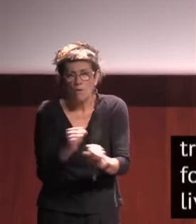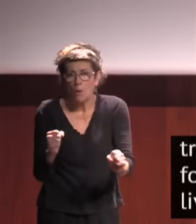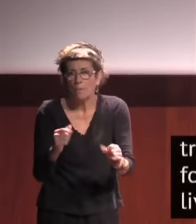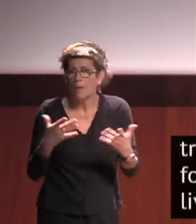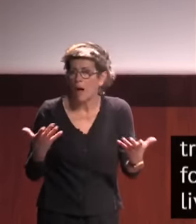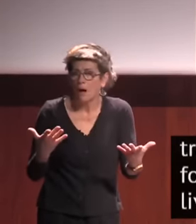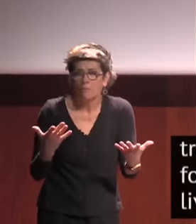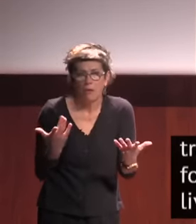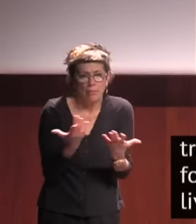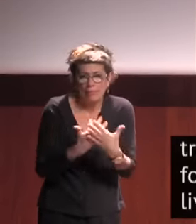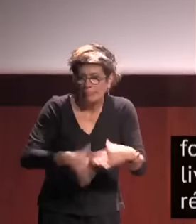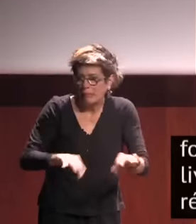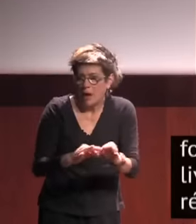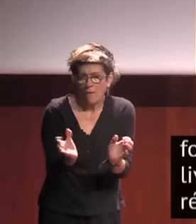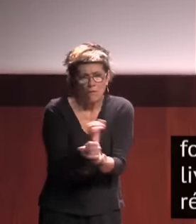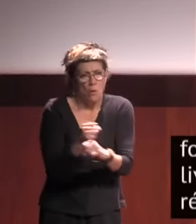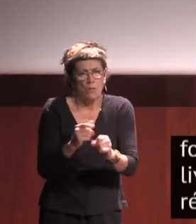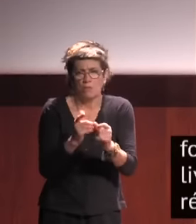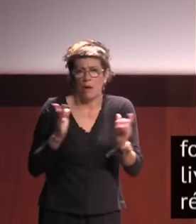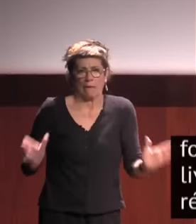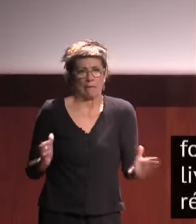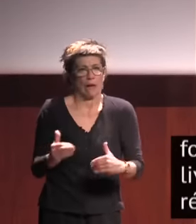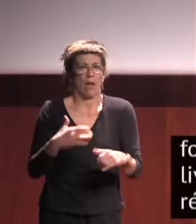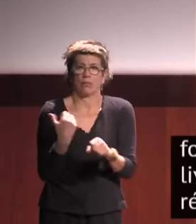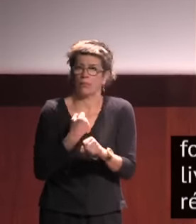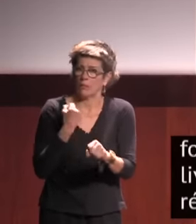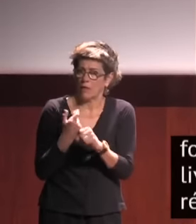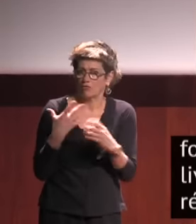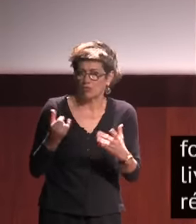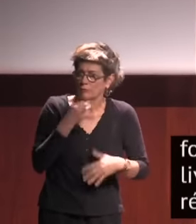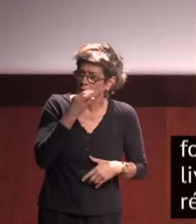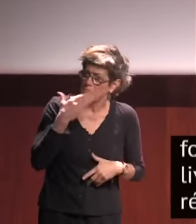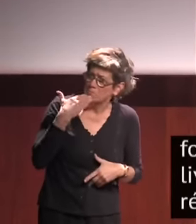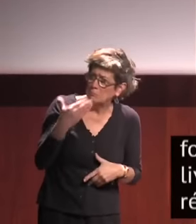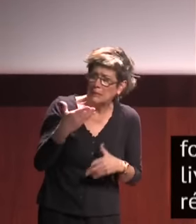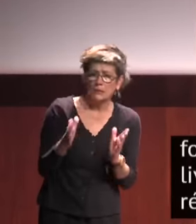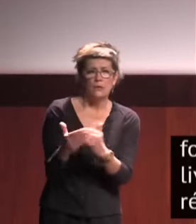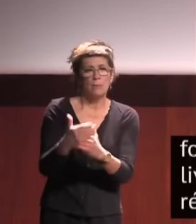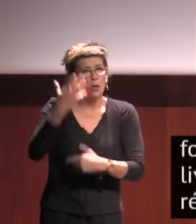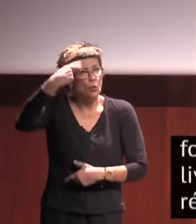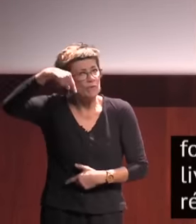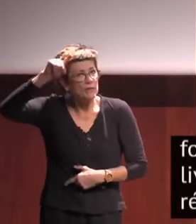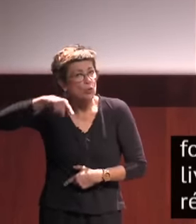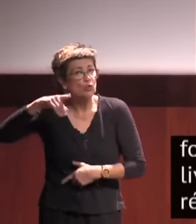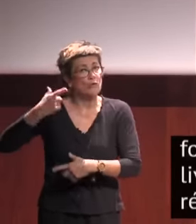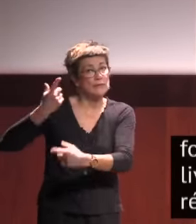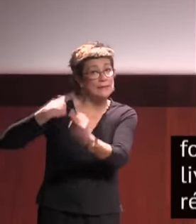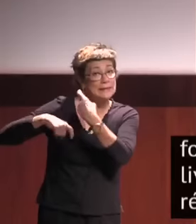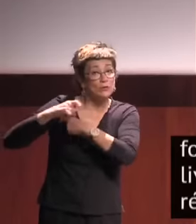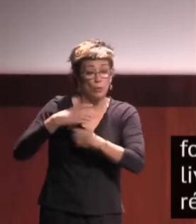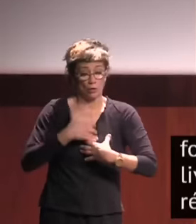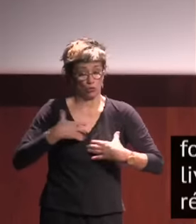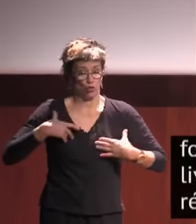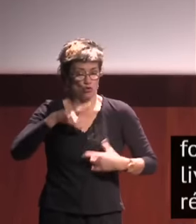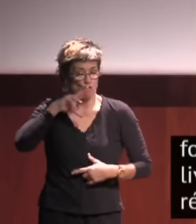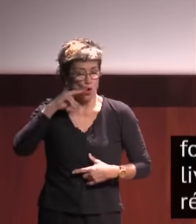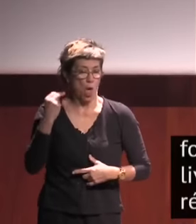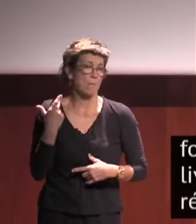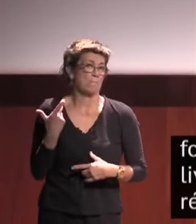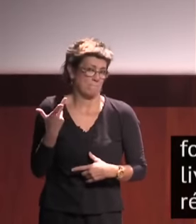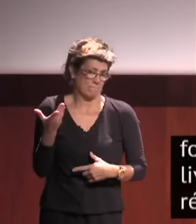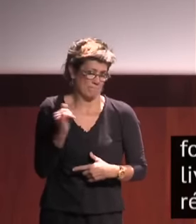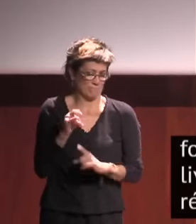et un formidable cadre de travail. Et j'aimerais remercier le département philosophie, histoire, sciences de l'homme et tout